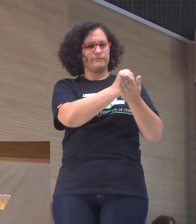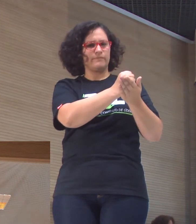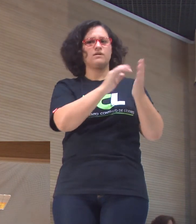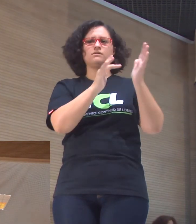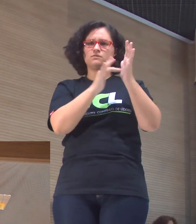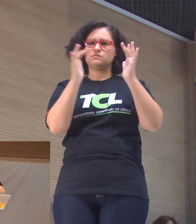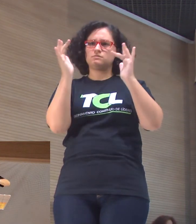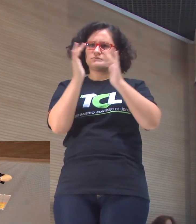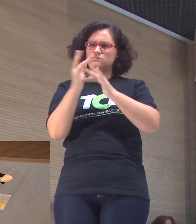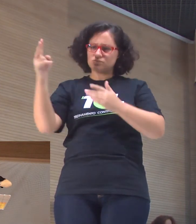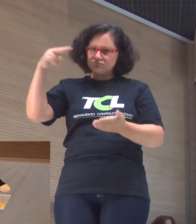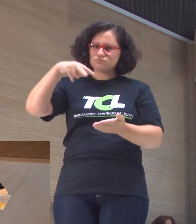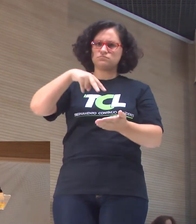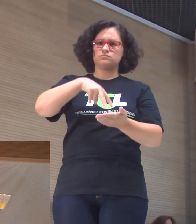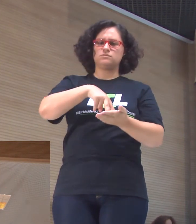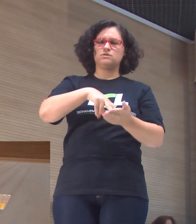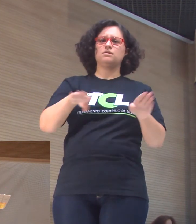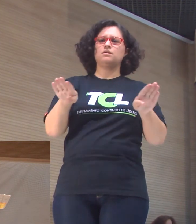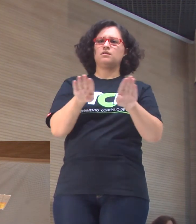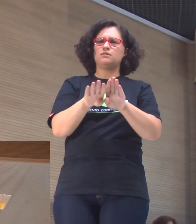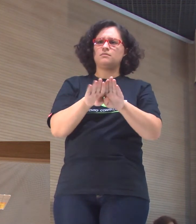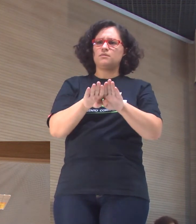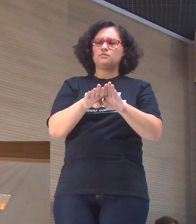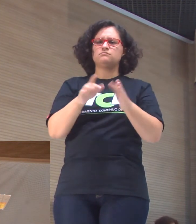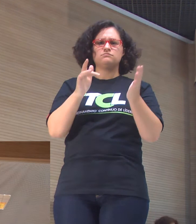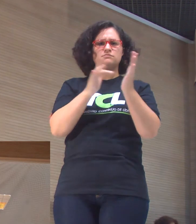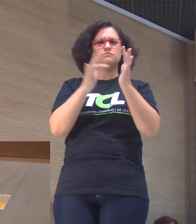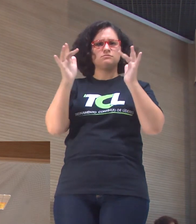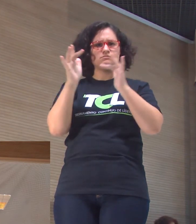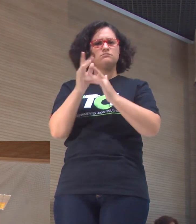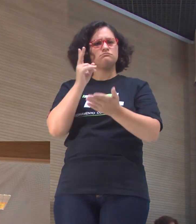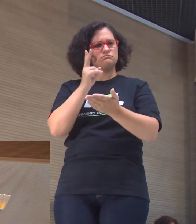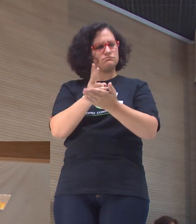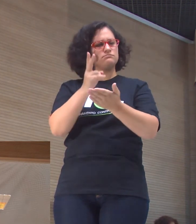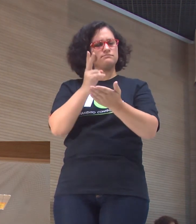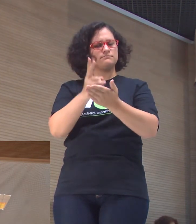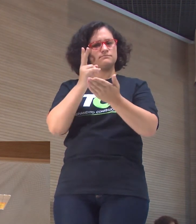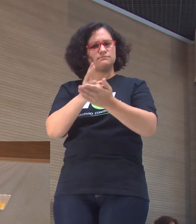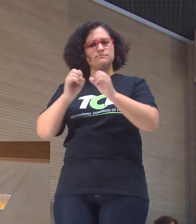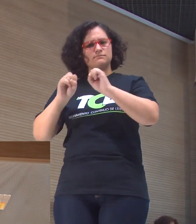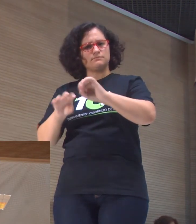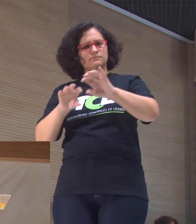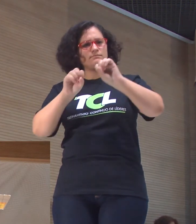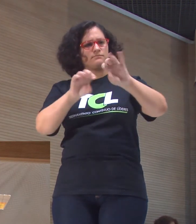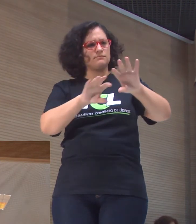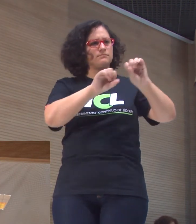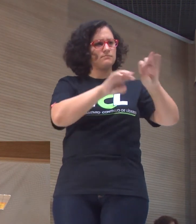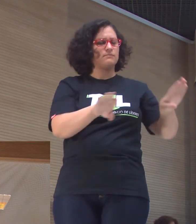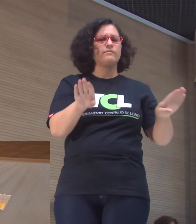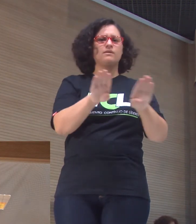Jesus, ele trouxe ensinos. E ele incumbiu os seus discípulos de